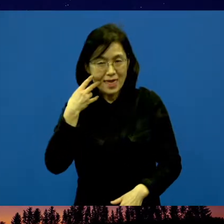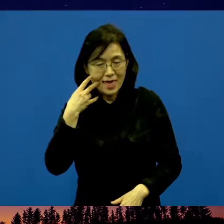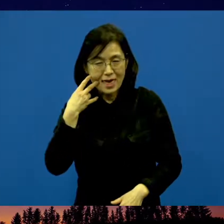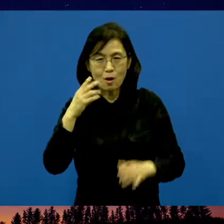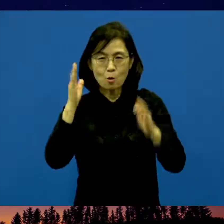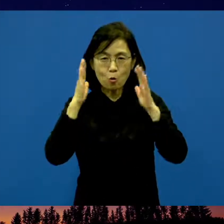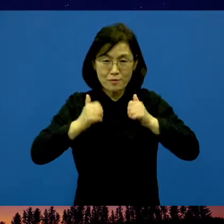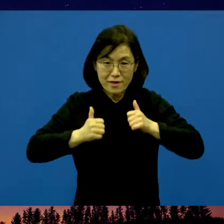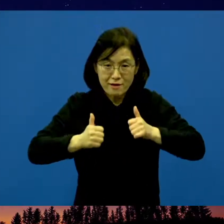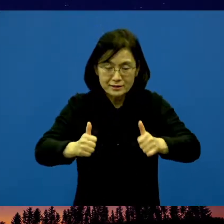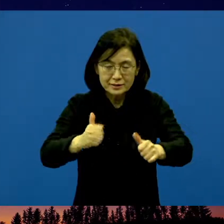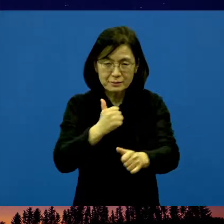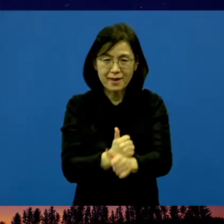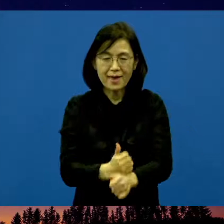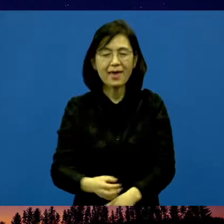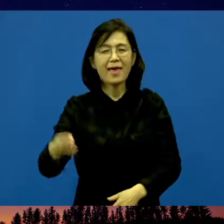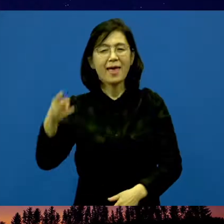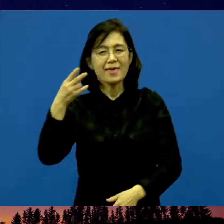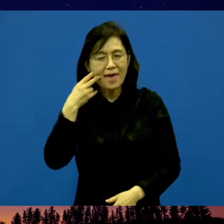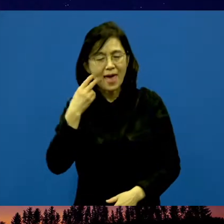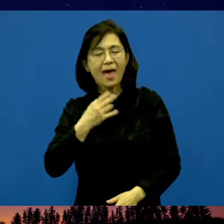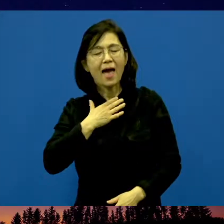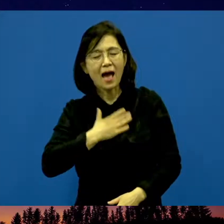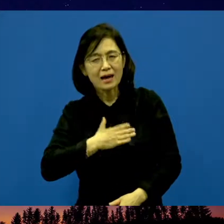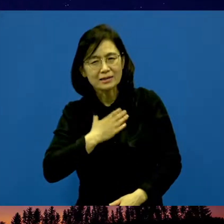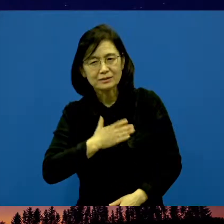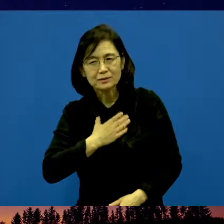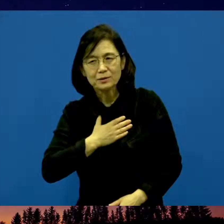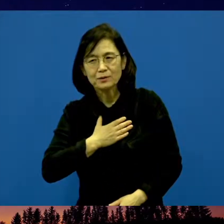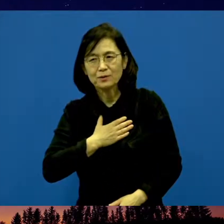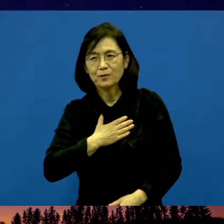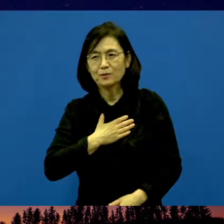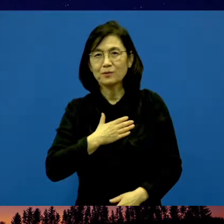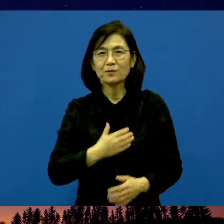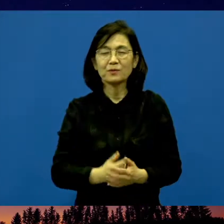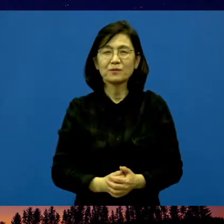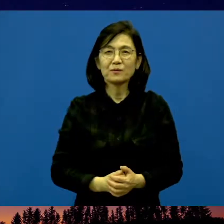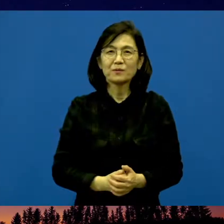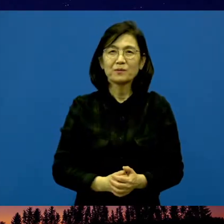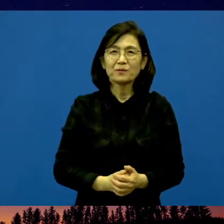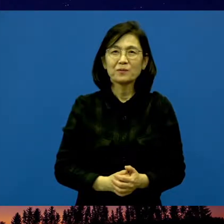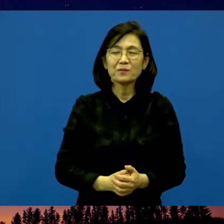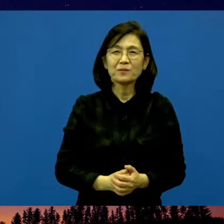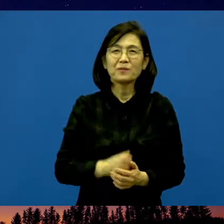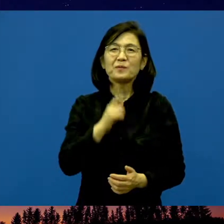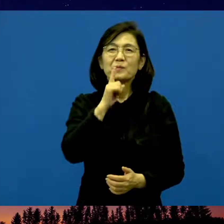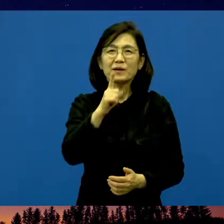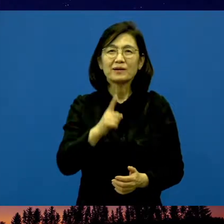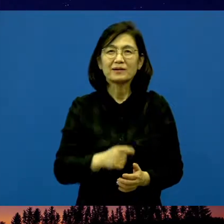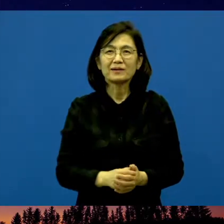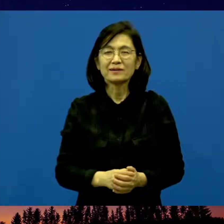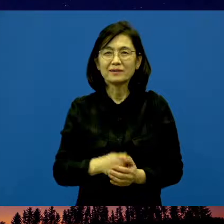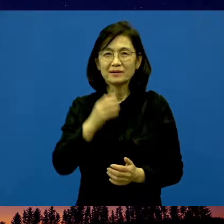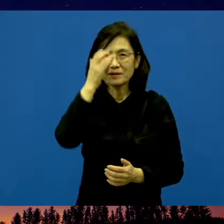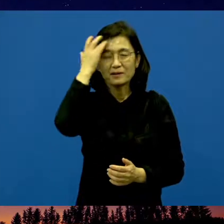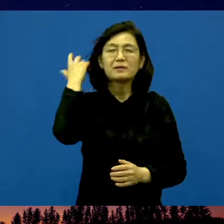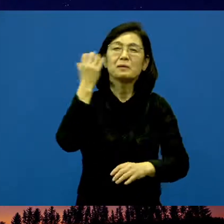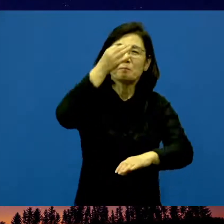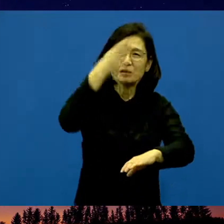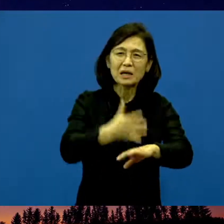알았어요. 알았어요가 뭐예요 여러분? 그죠? 공부 얘기해서 미안해요. 스트레스 안 주려고